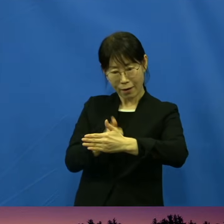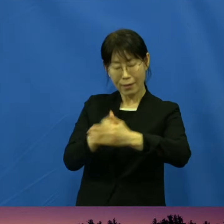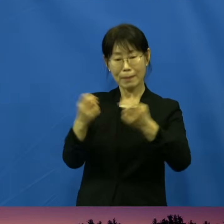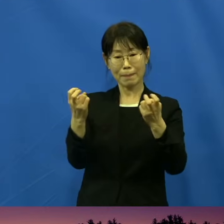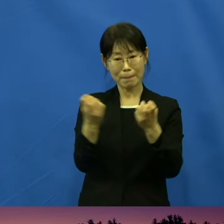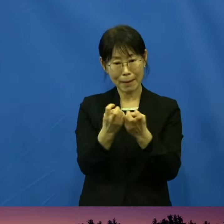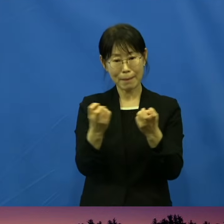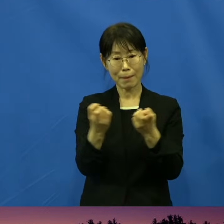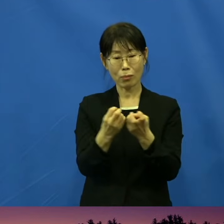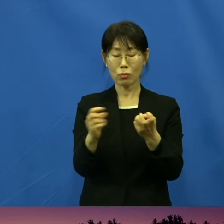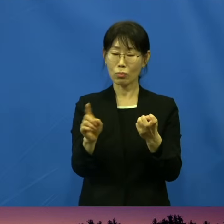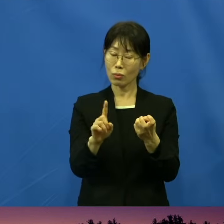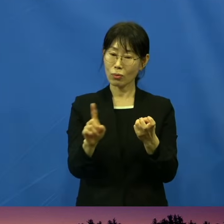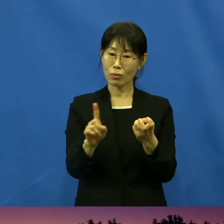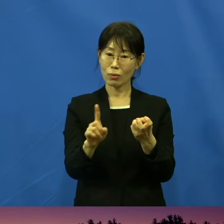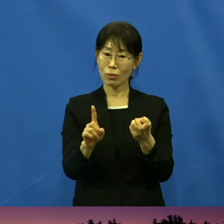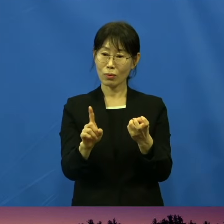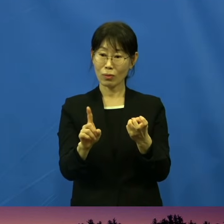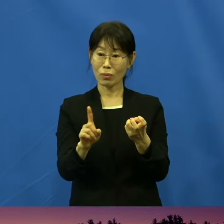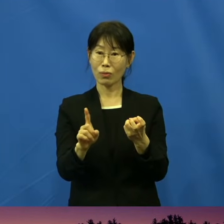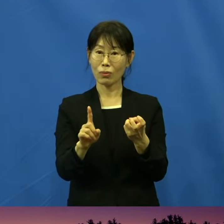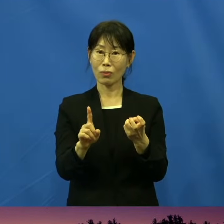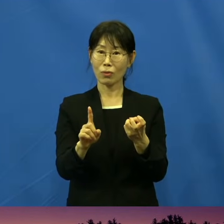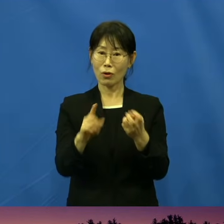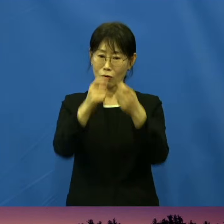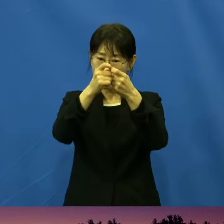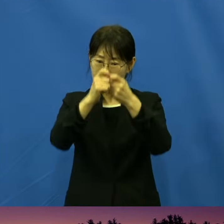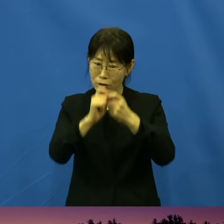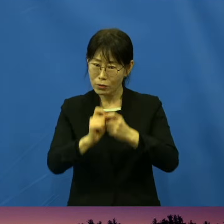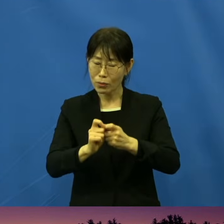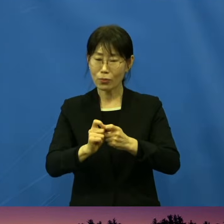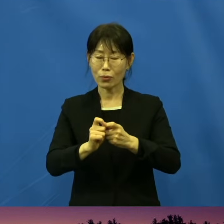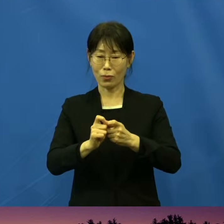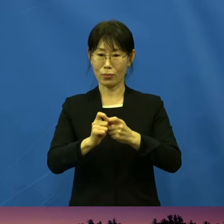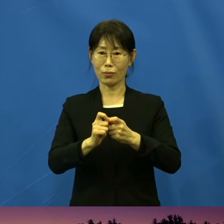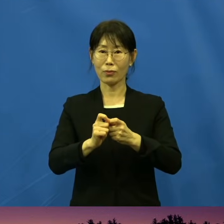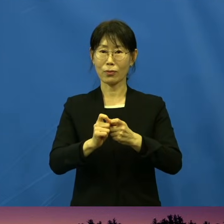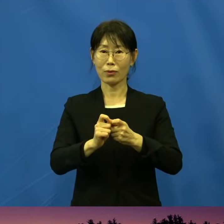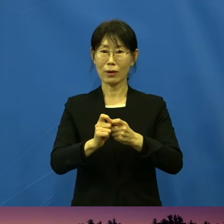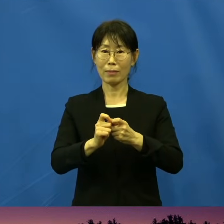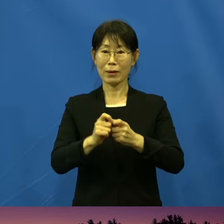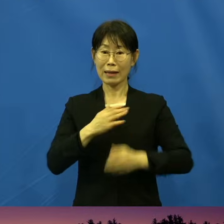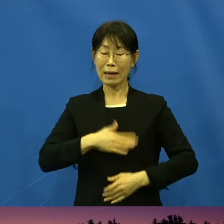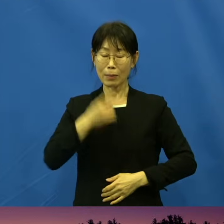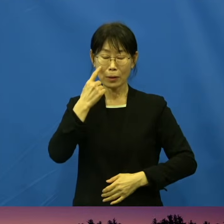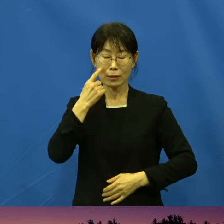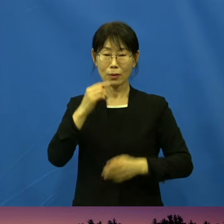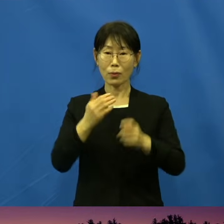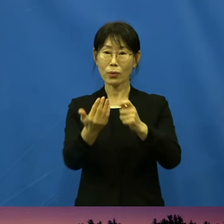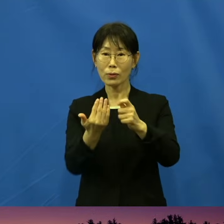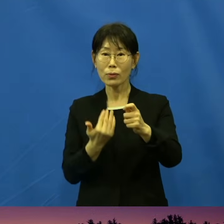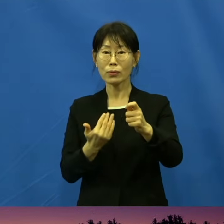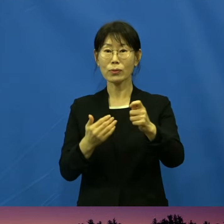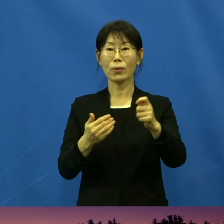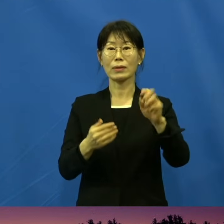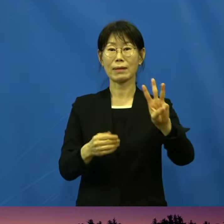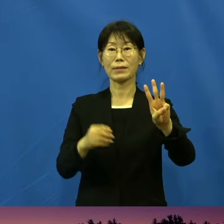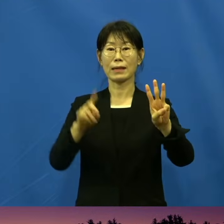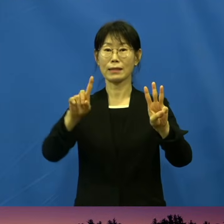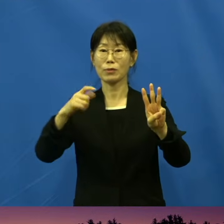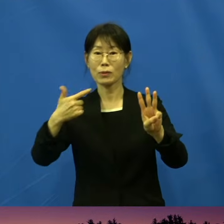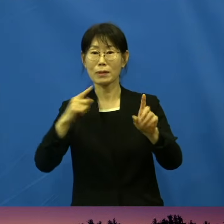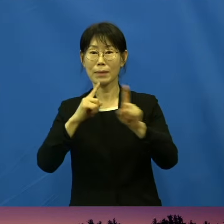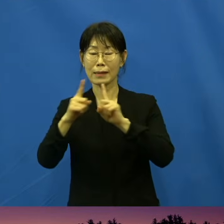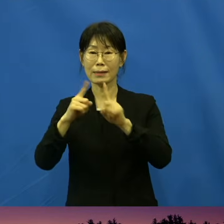약간 모호하게 들릴 수 있는데요, 이걸 조금 더 구체적인 그림을 고린도전서에서 바울은 이렇게 얘기합니다. 고린도전서 3장 16절을